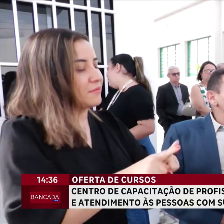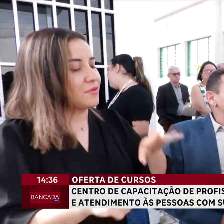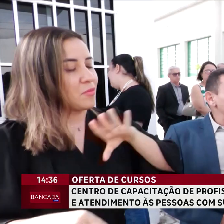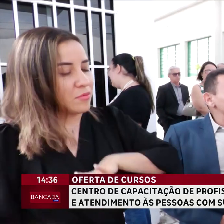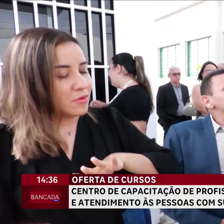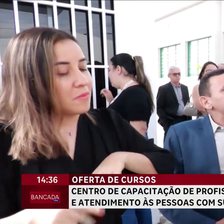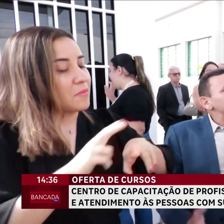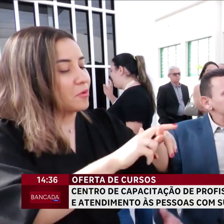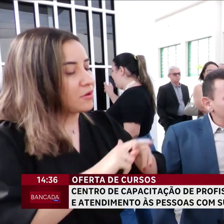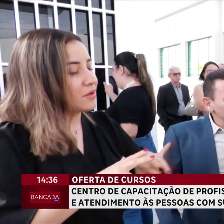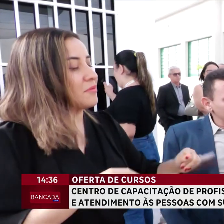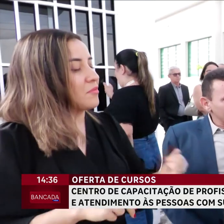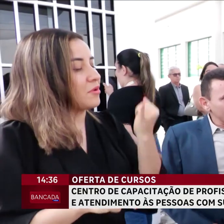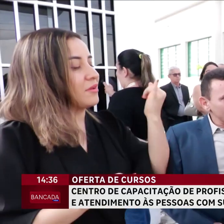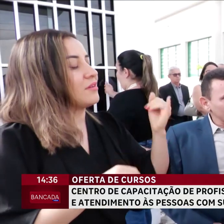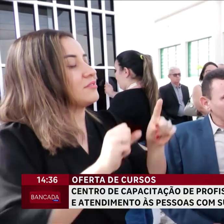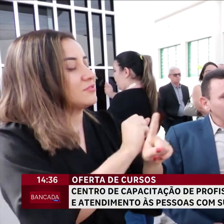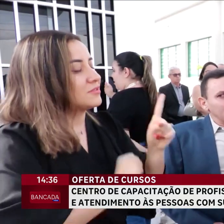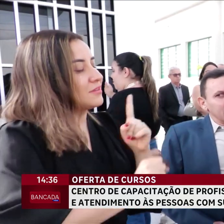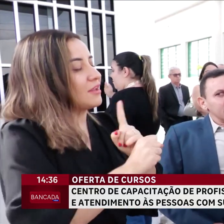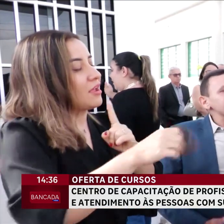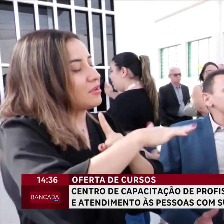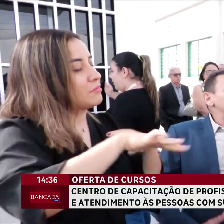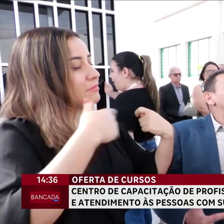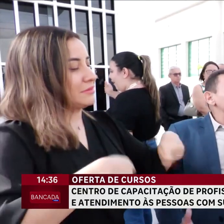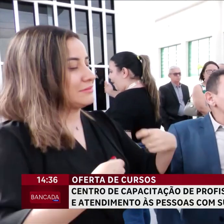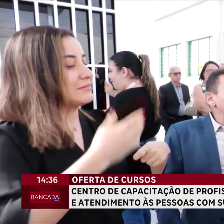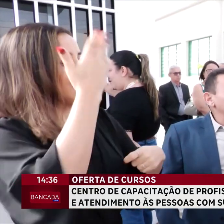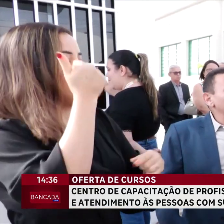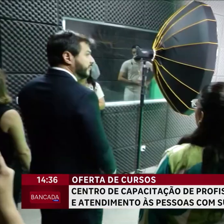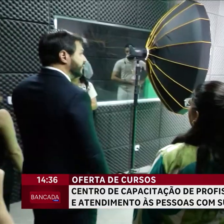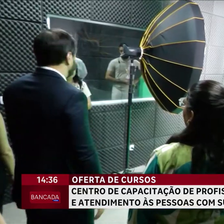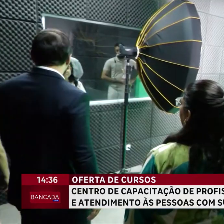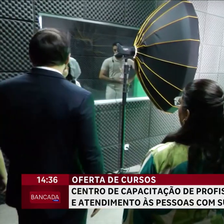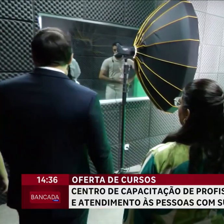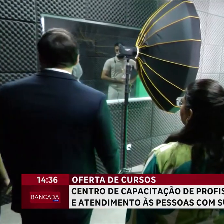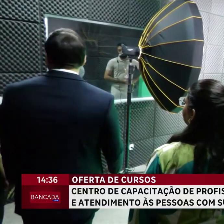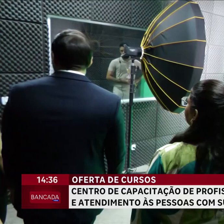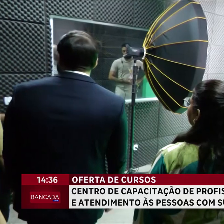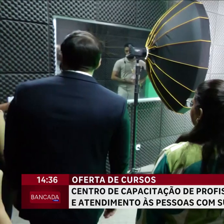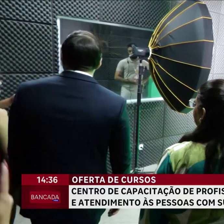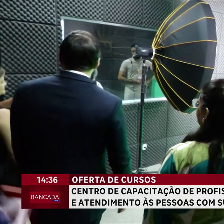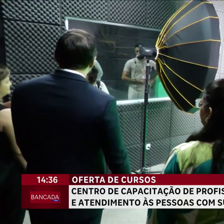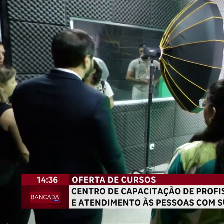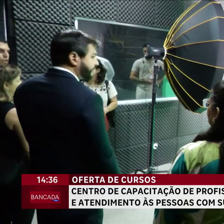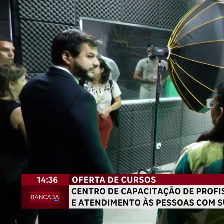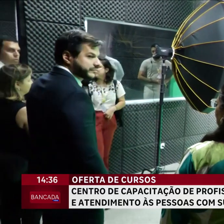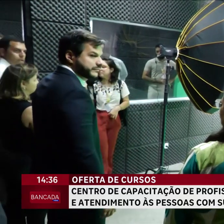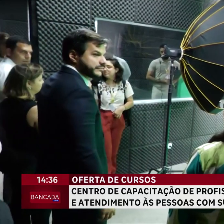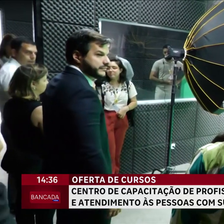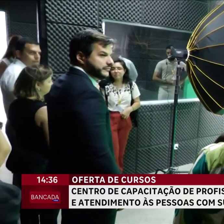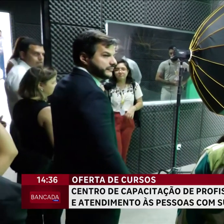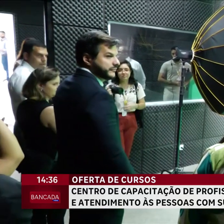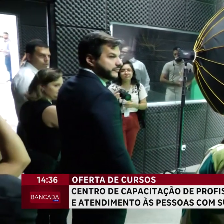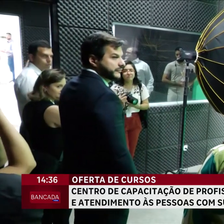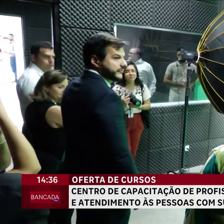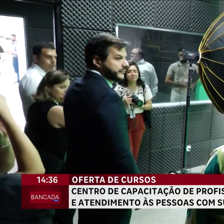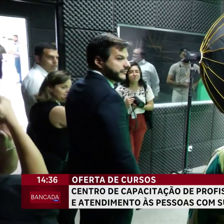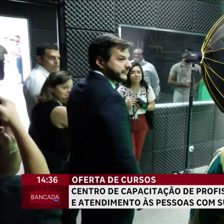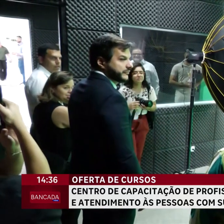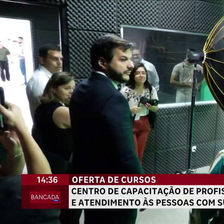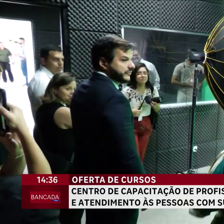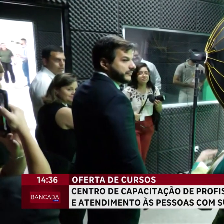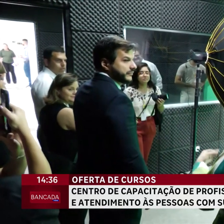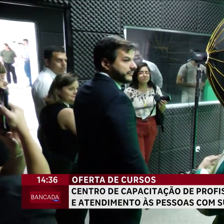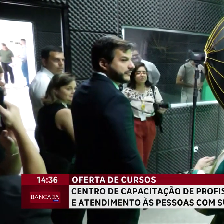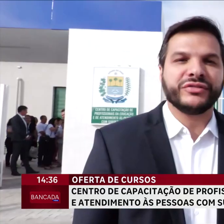a sociedade saiba se comunicar com o surdo. E esse centro ele tem esse papel. E quem também esteve presente foi o secretário de Educação,